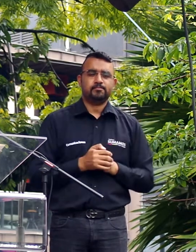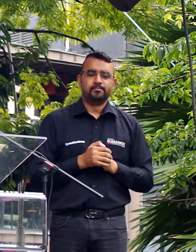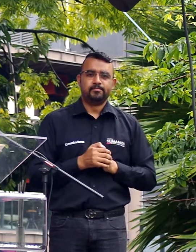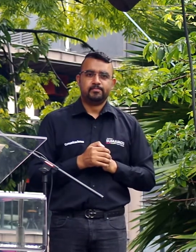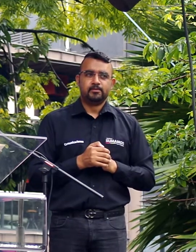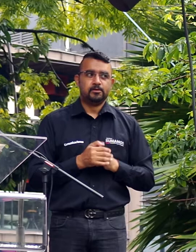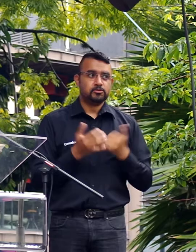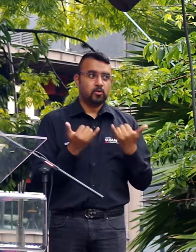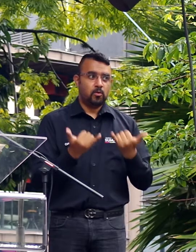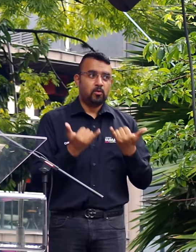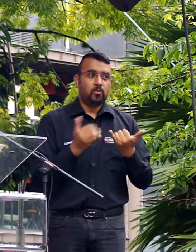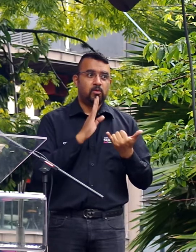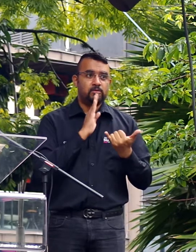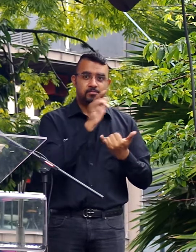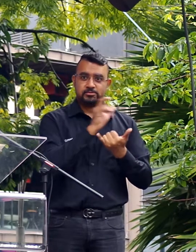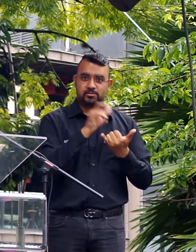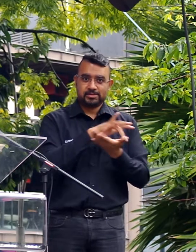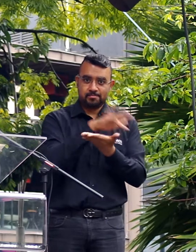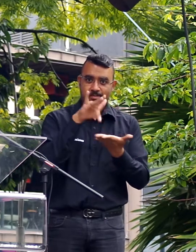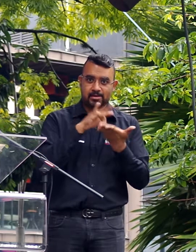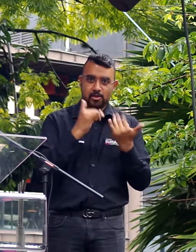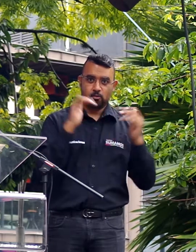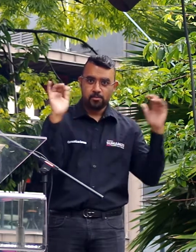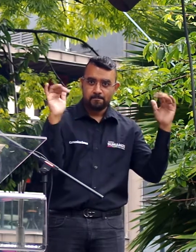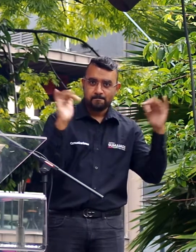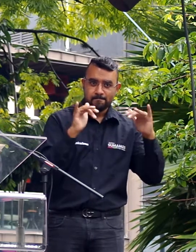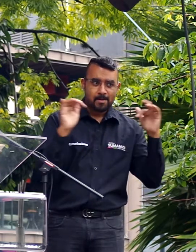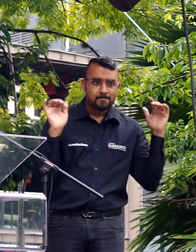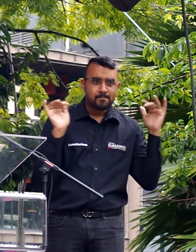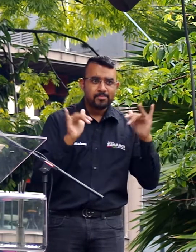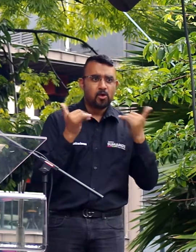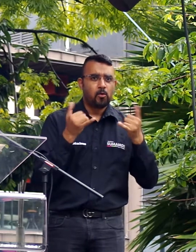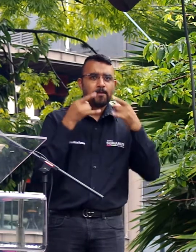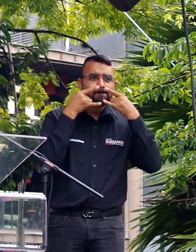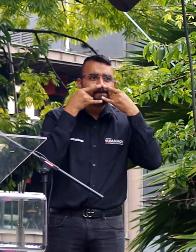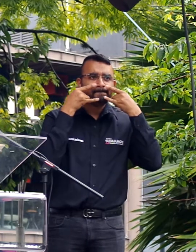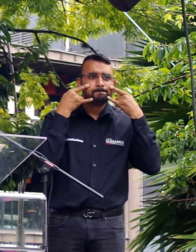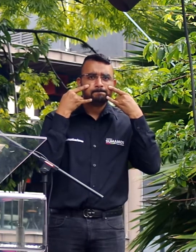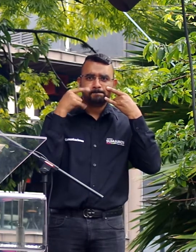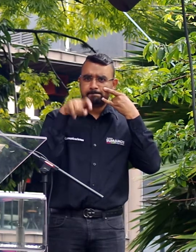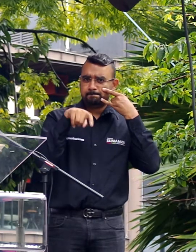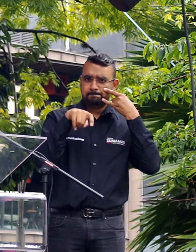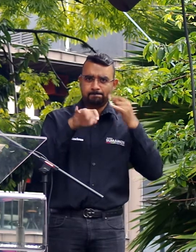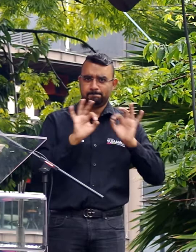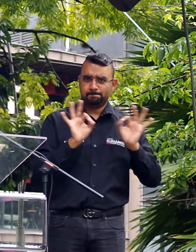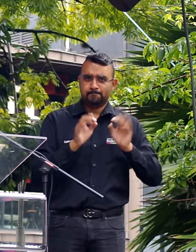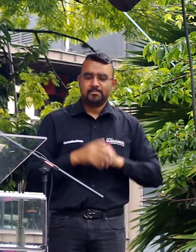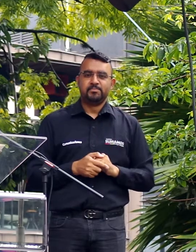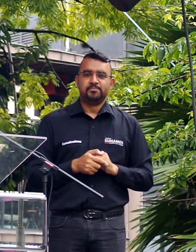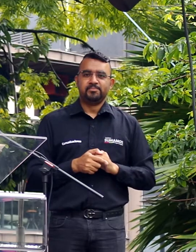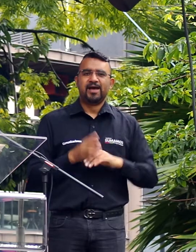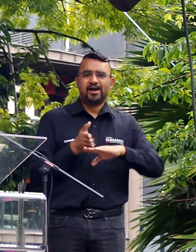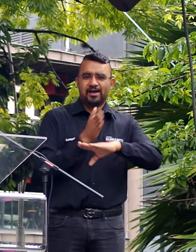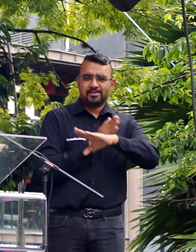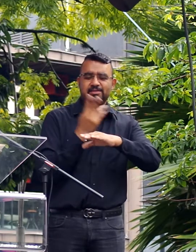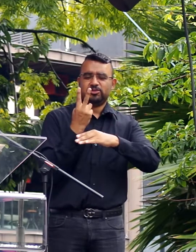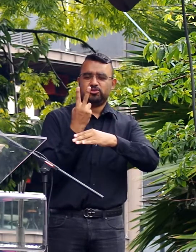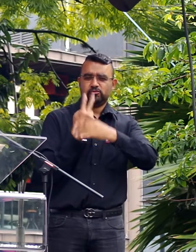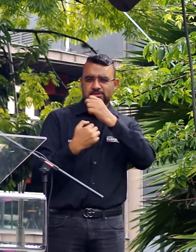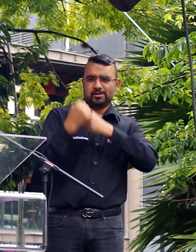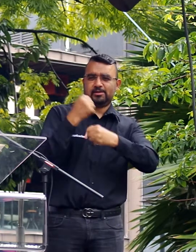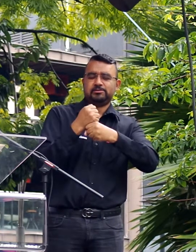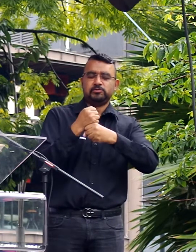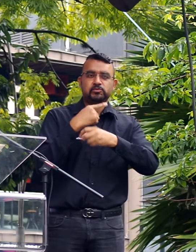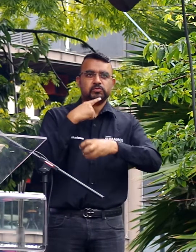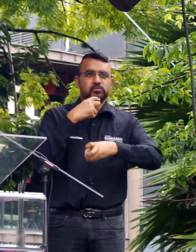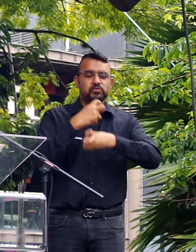estamos hoy acá reunidos en el parque, además sin tapabocas, hemos pasado dos años muy